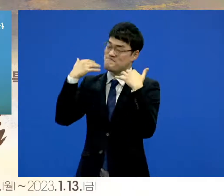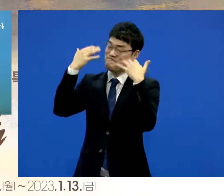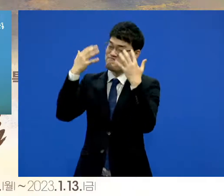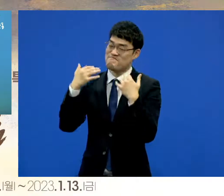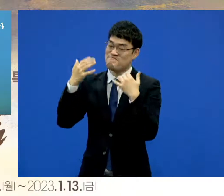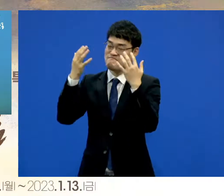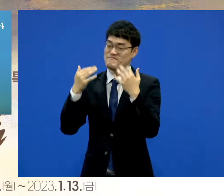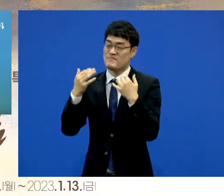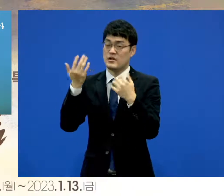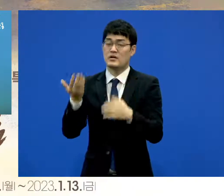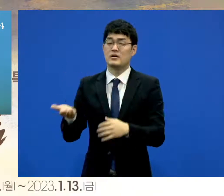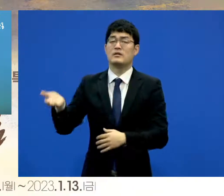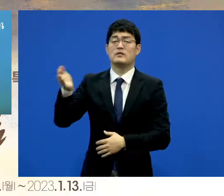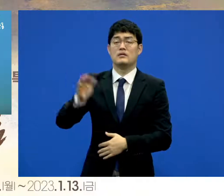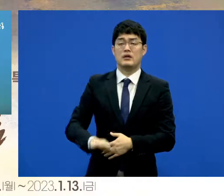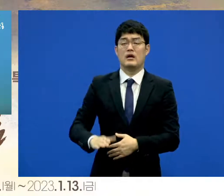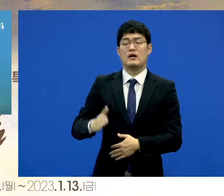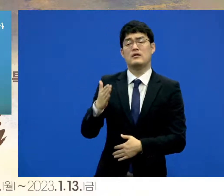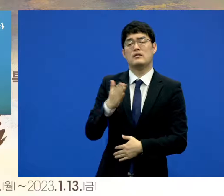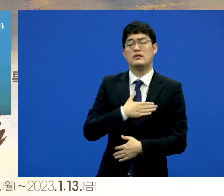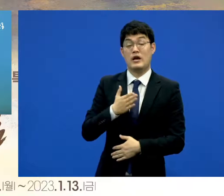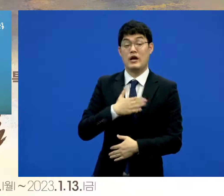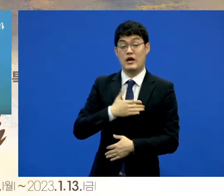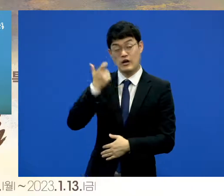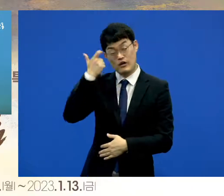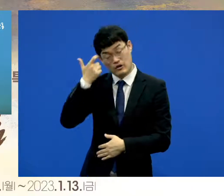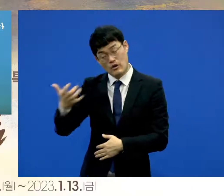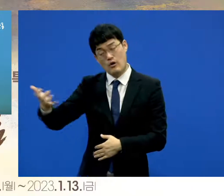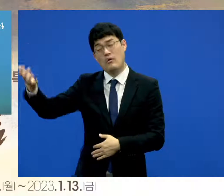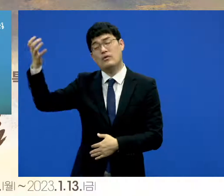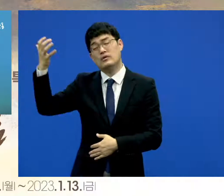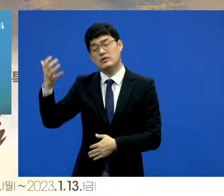근데 내 영혼을 소생시키시고,